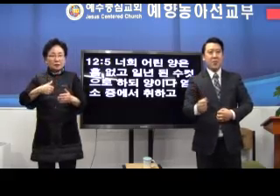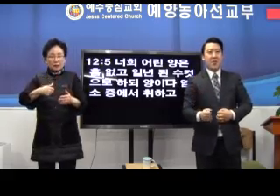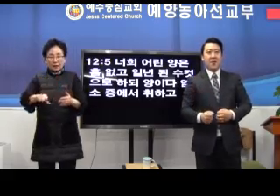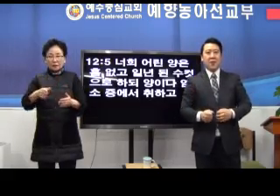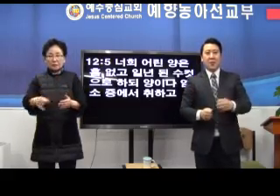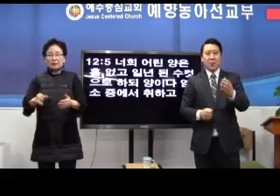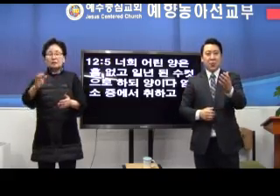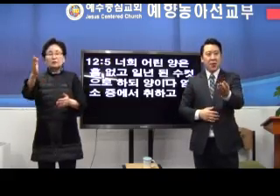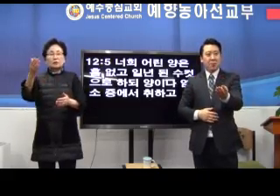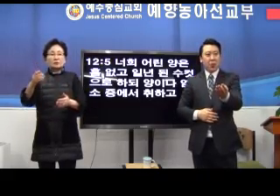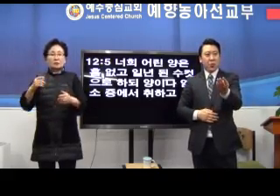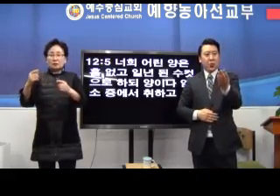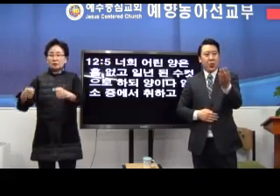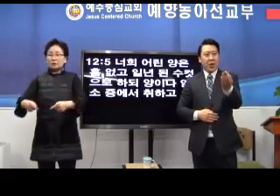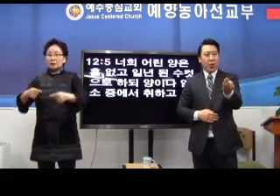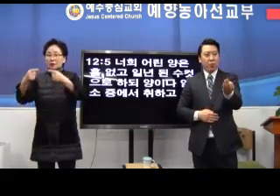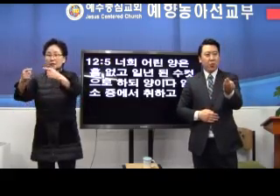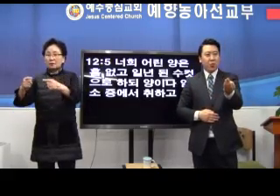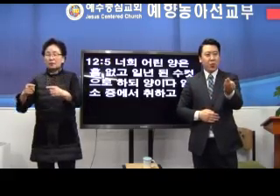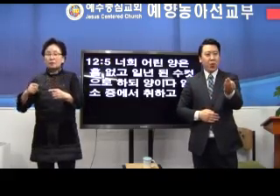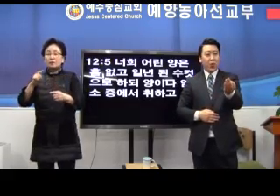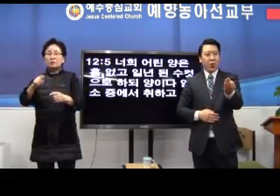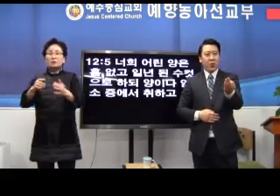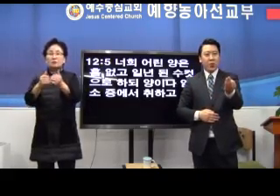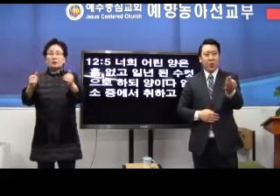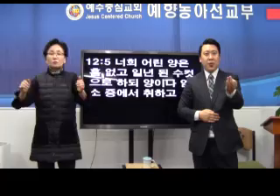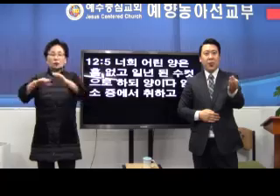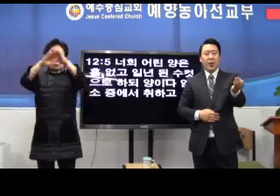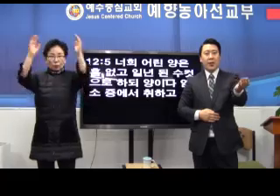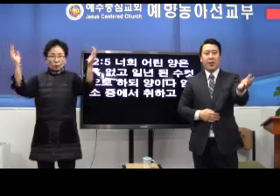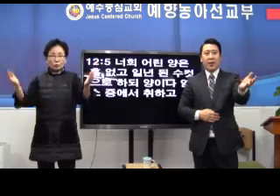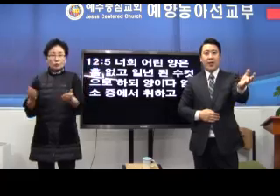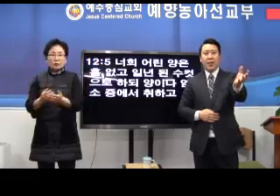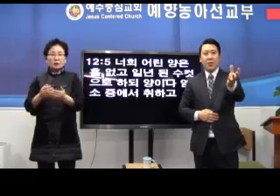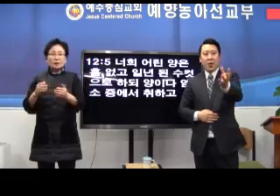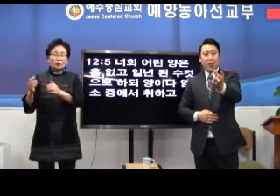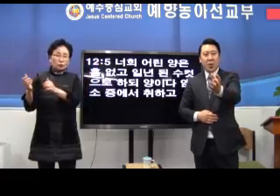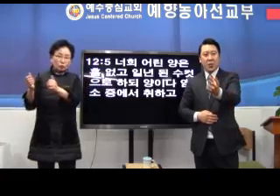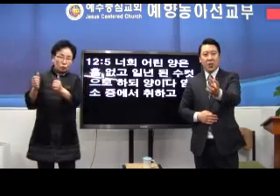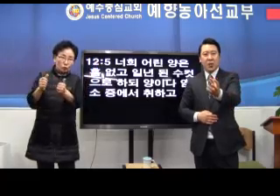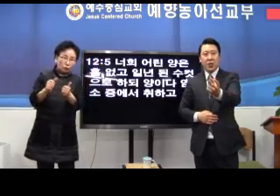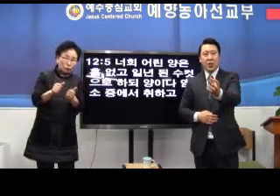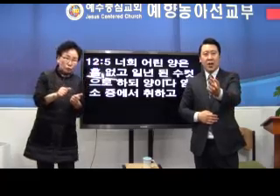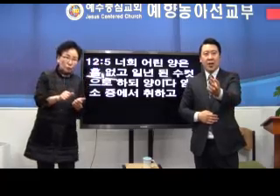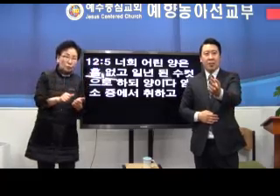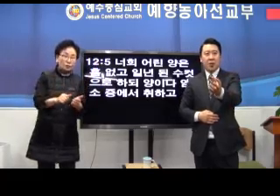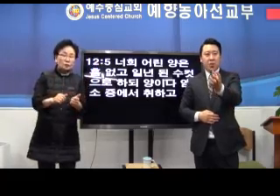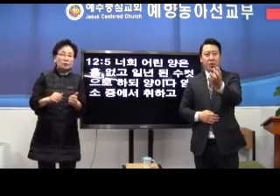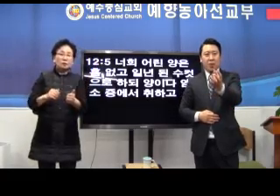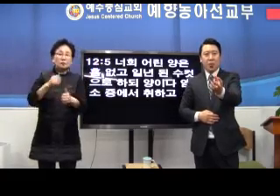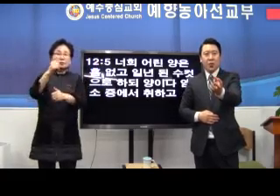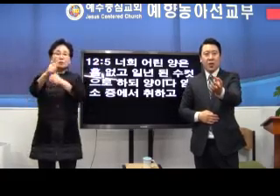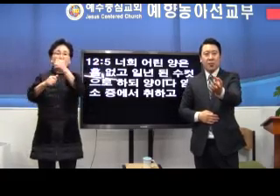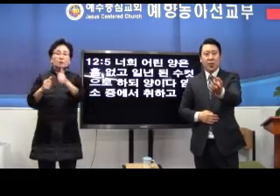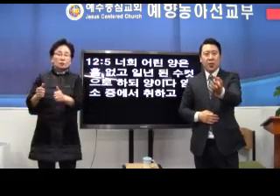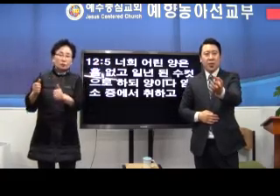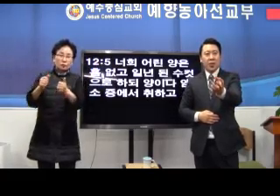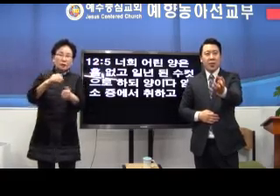이제 요셉도 죽고 야곱도 죽고 그런 하나님이 택한 백성들, 하나님의 기적을 맛본 사람들은